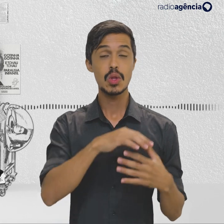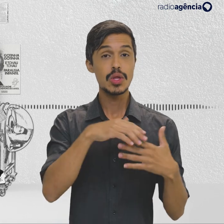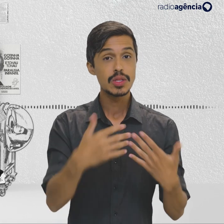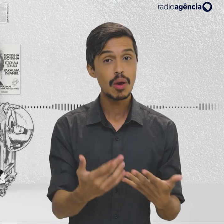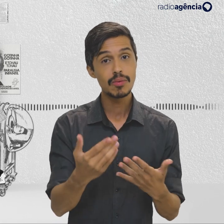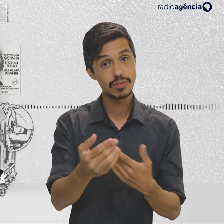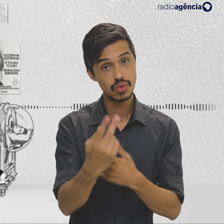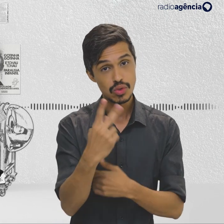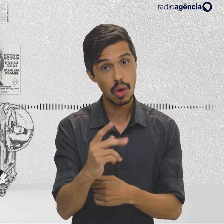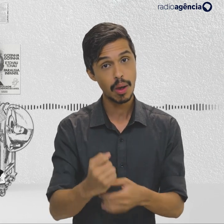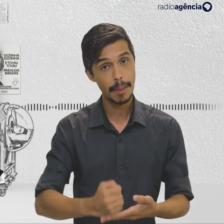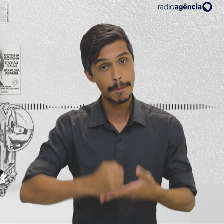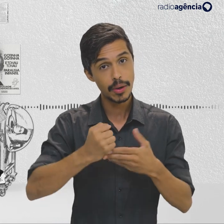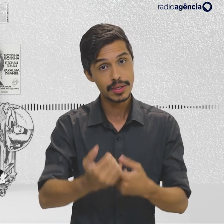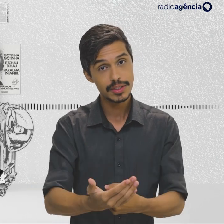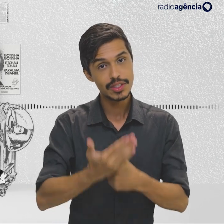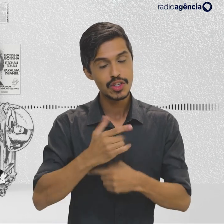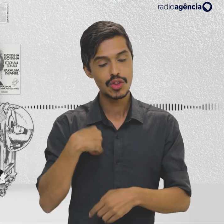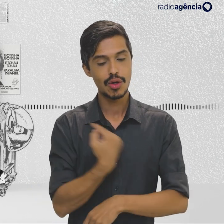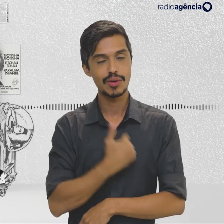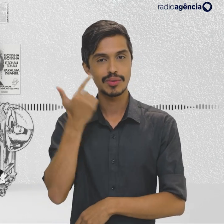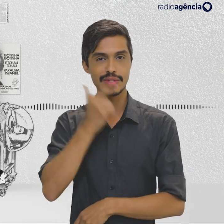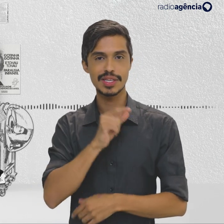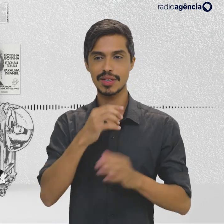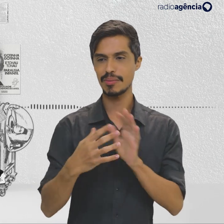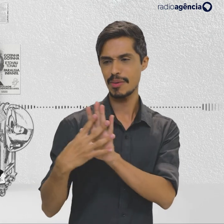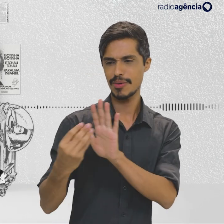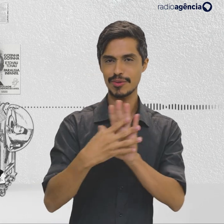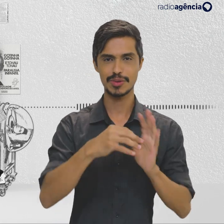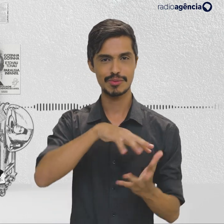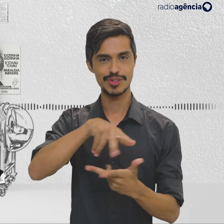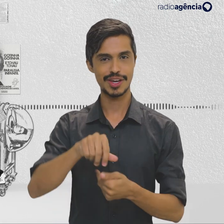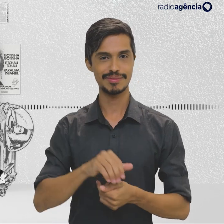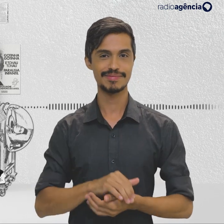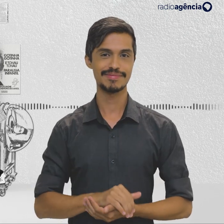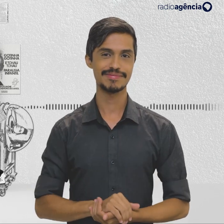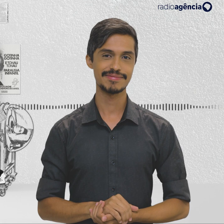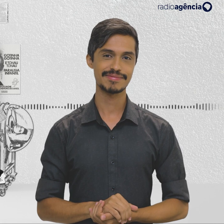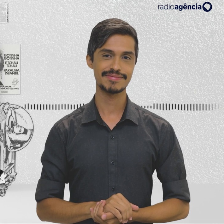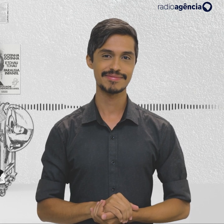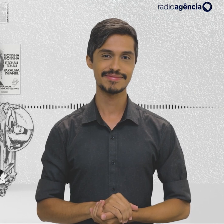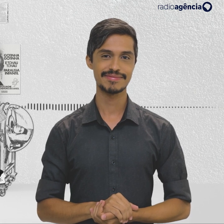em massa com a sua ajuda a gente vai voltar a ser exemplo